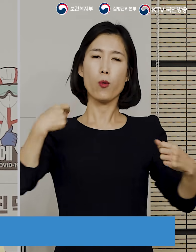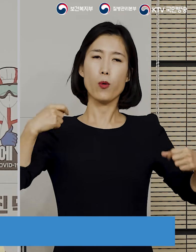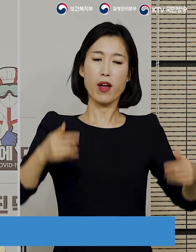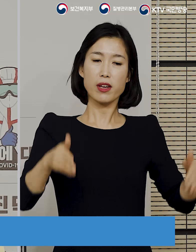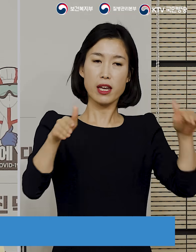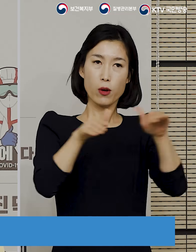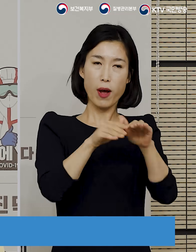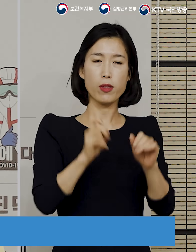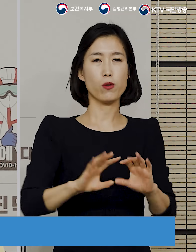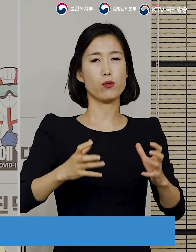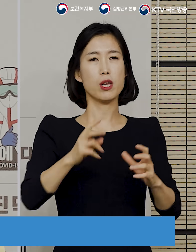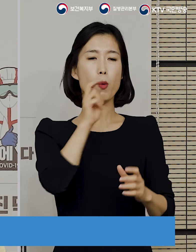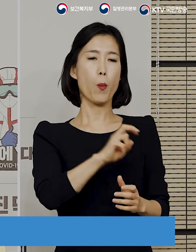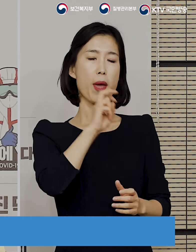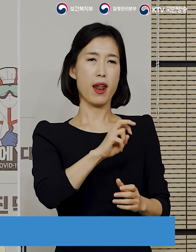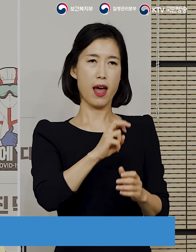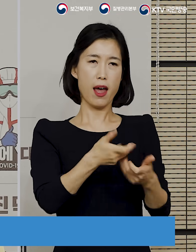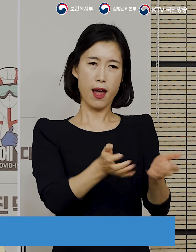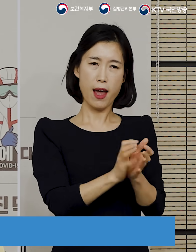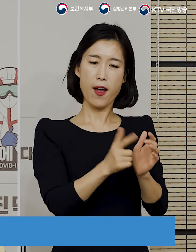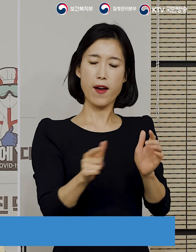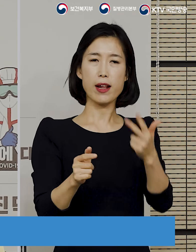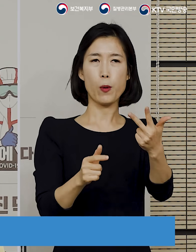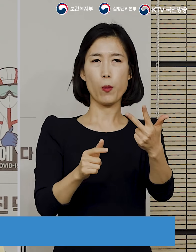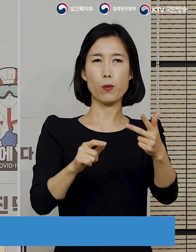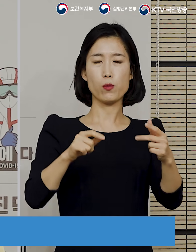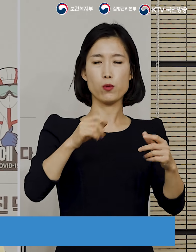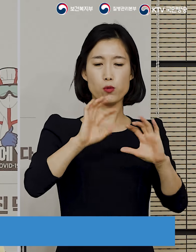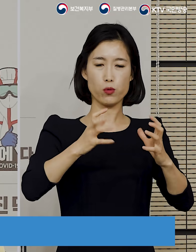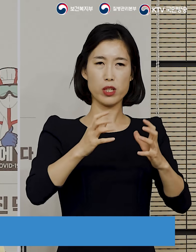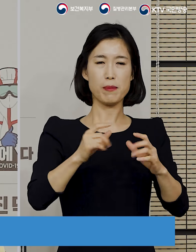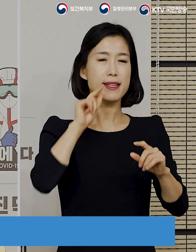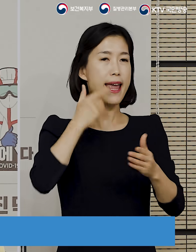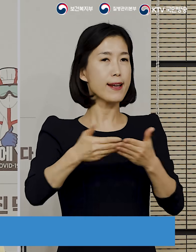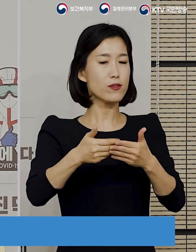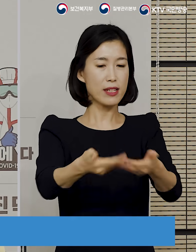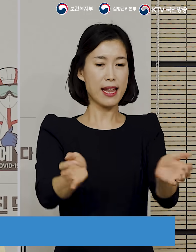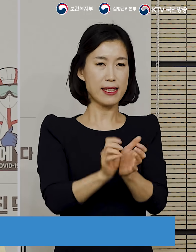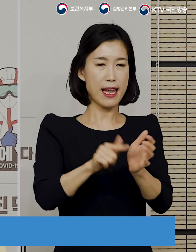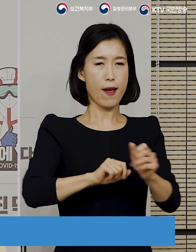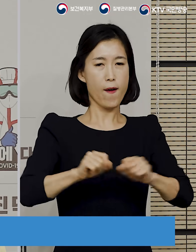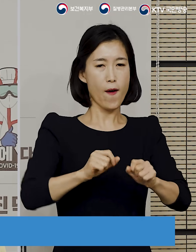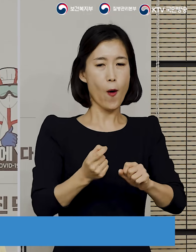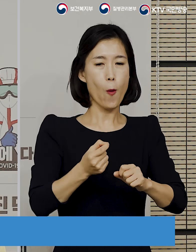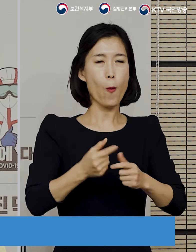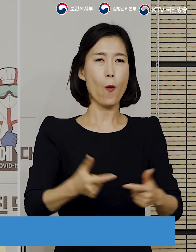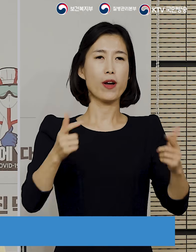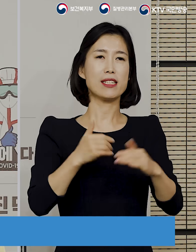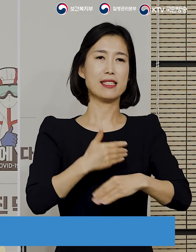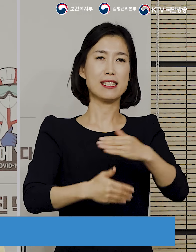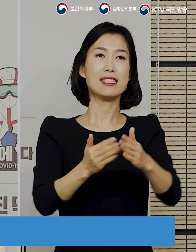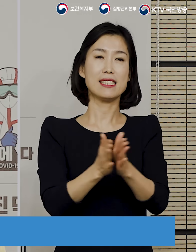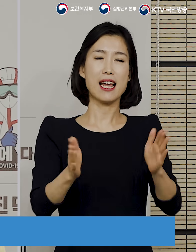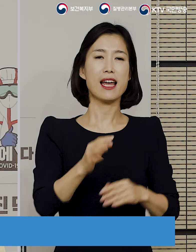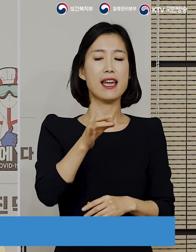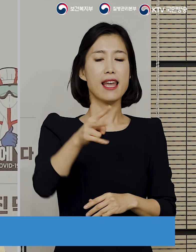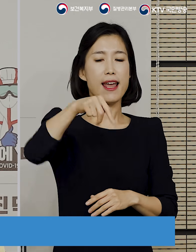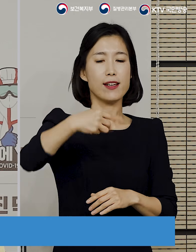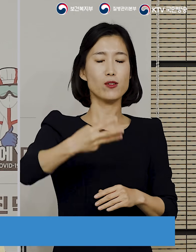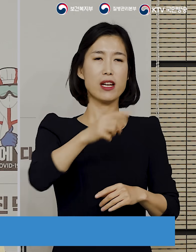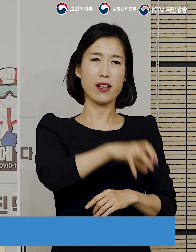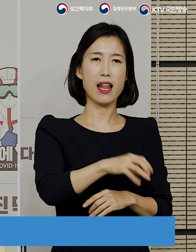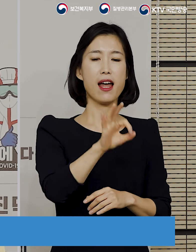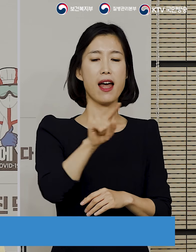5개의 국립공연기관과 국립오페라단 등 7개 국립예술단체가 활동을 재개하며